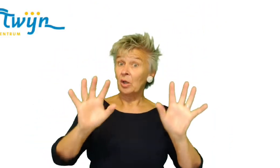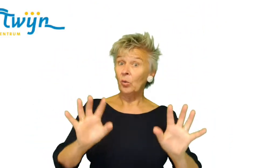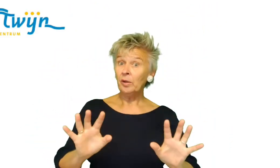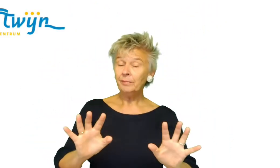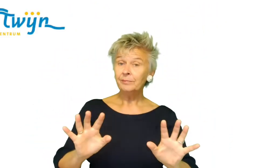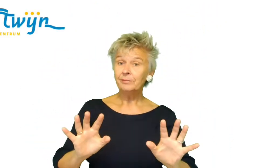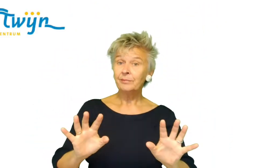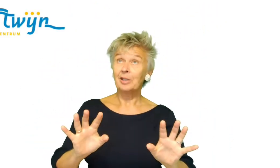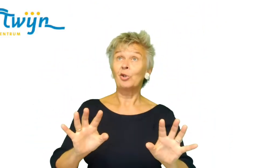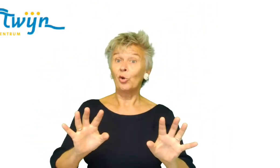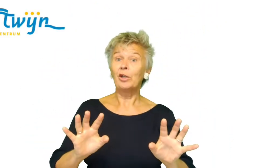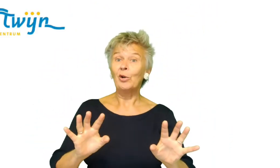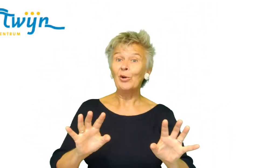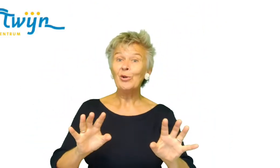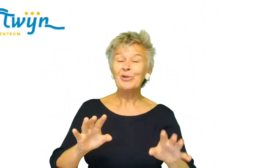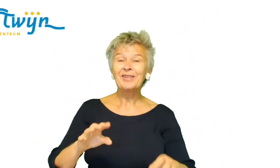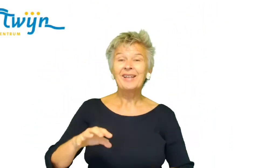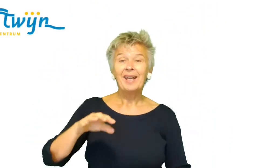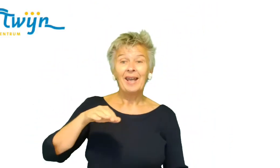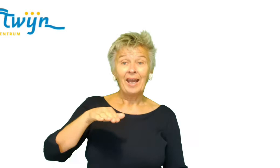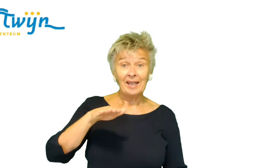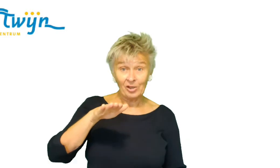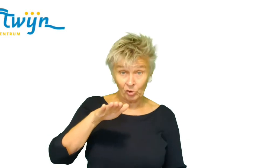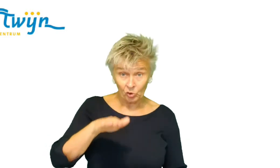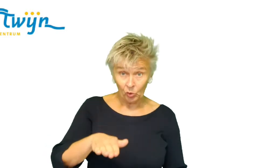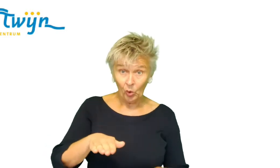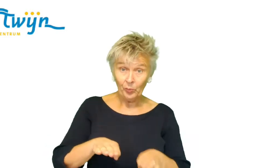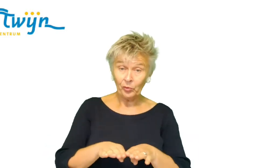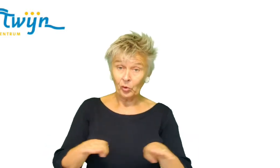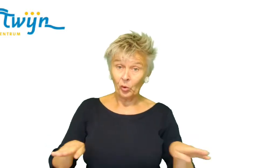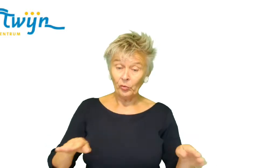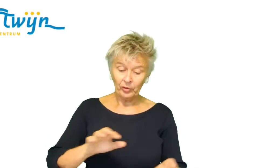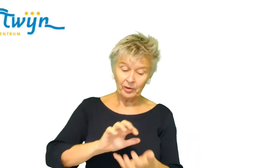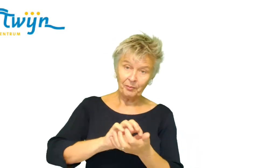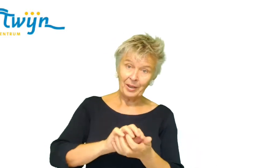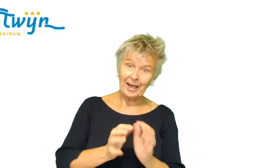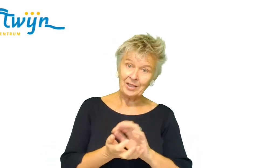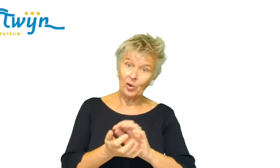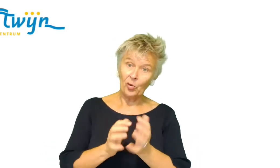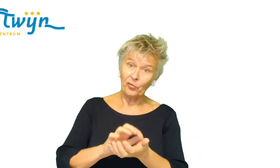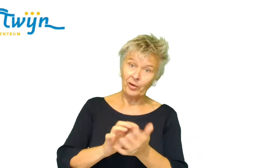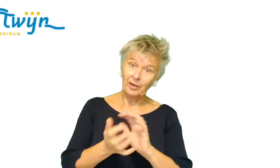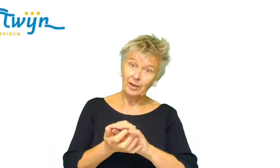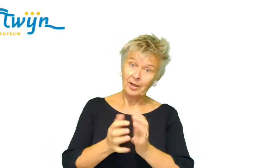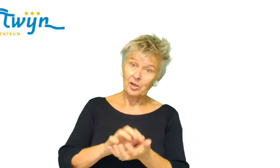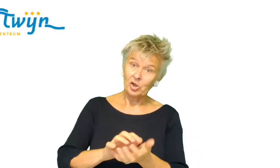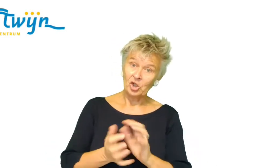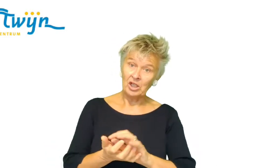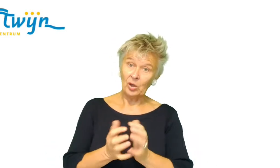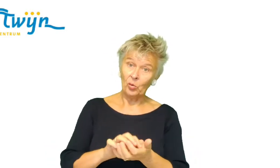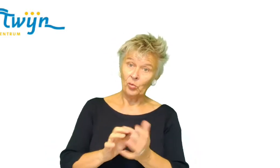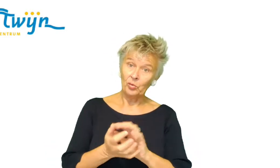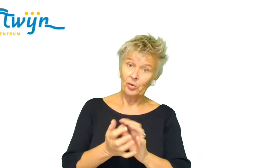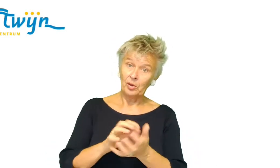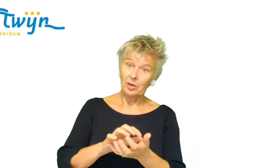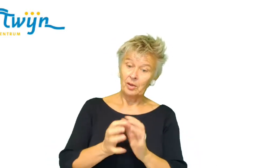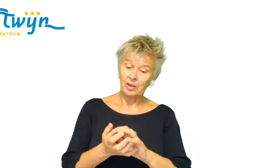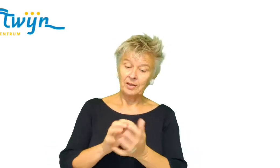sneeuwen, is het nog in de lucht. En is het dus op de grond, dan praat je over sneeuw. Dit